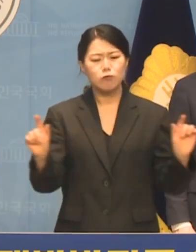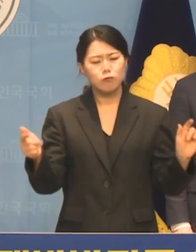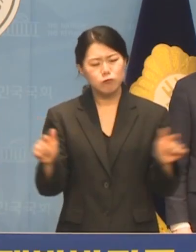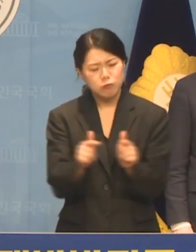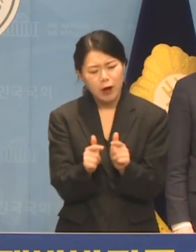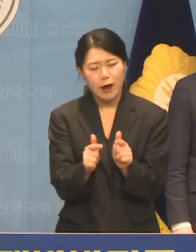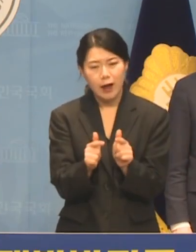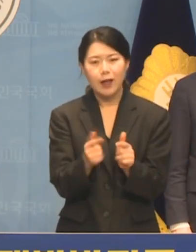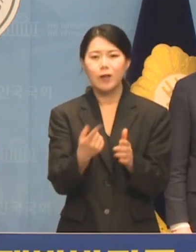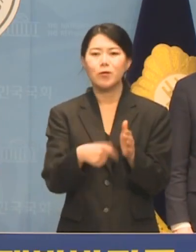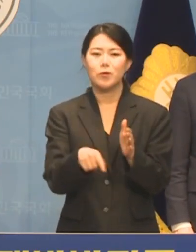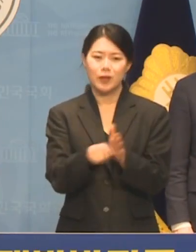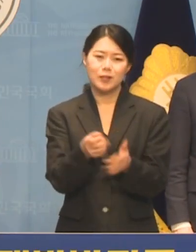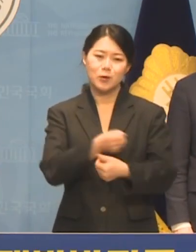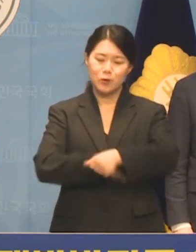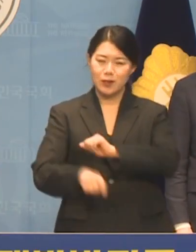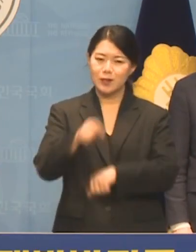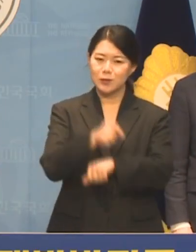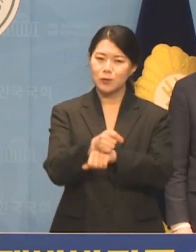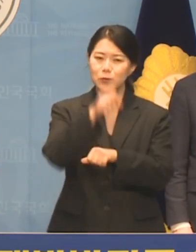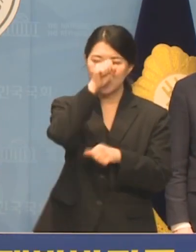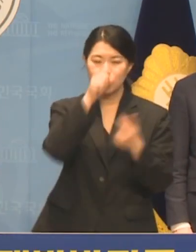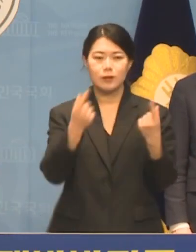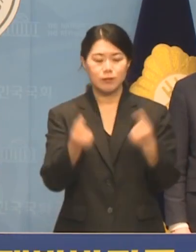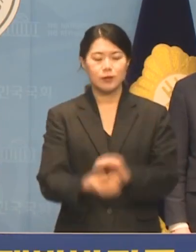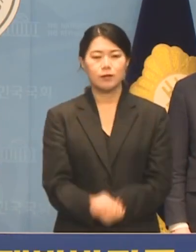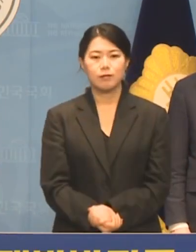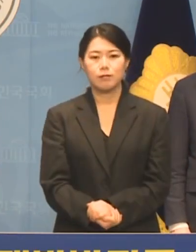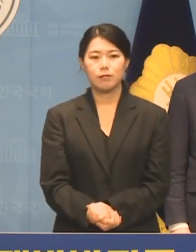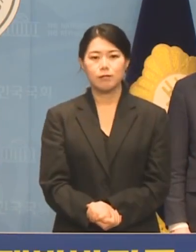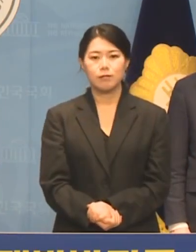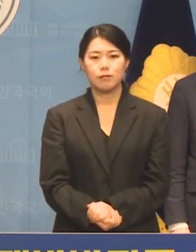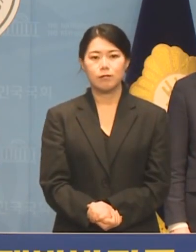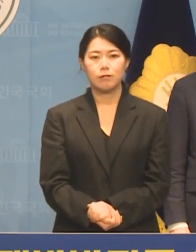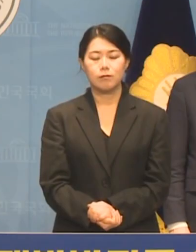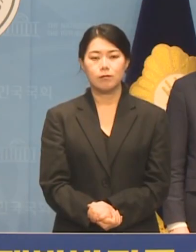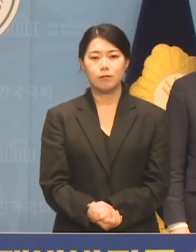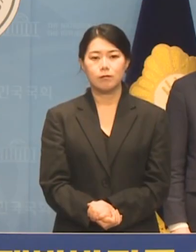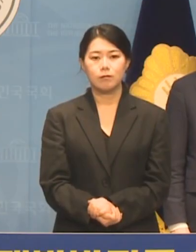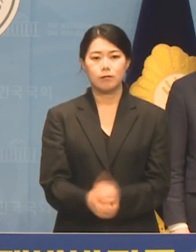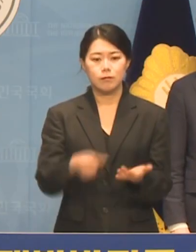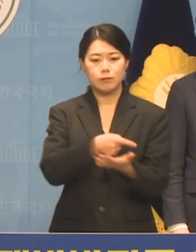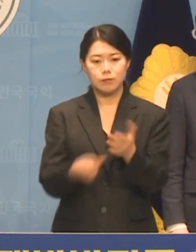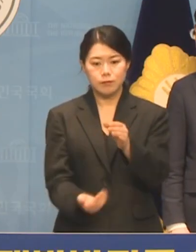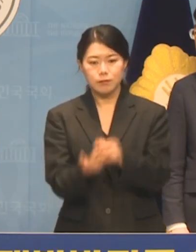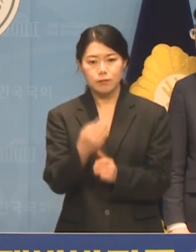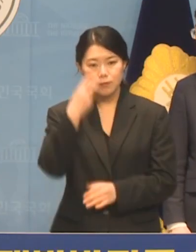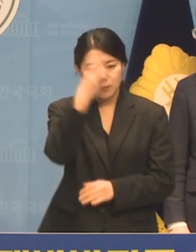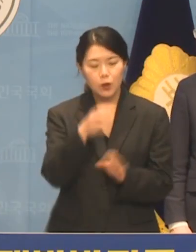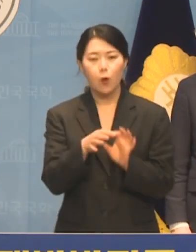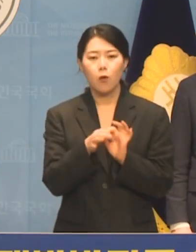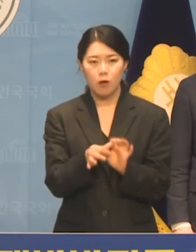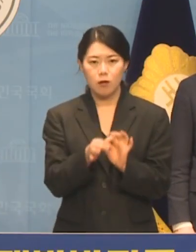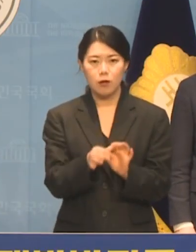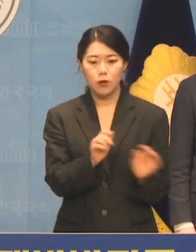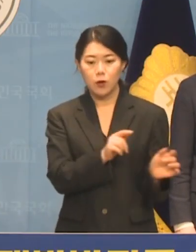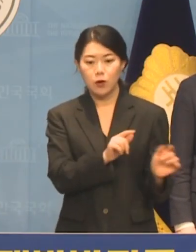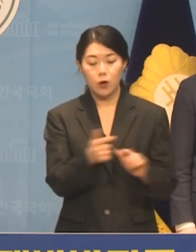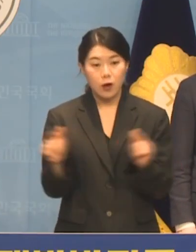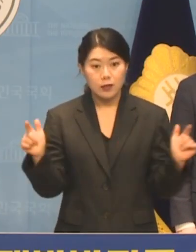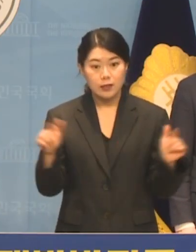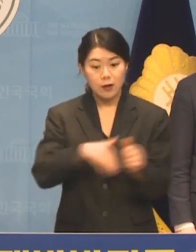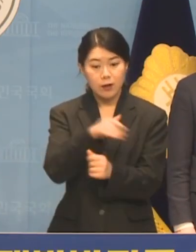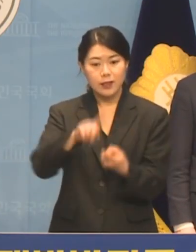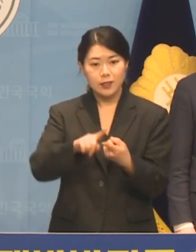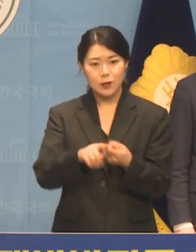있는 행정력을 발휘했으면 좋겠습니다. 끝으로 이런 재해조사와 관련된 다양한 현안들에